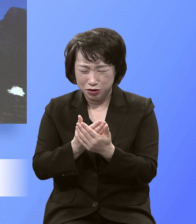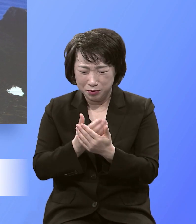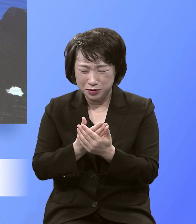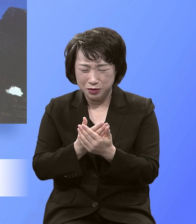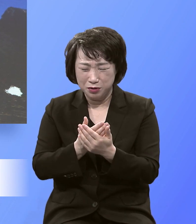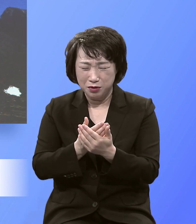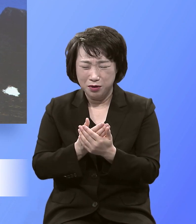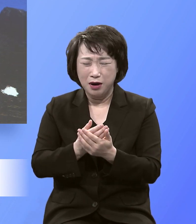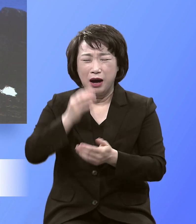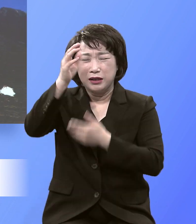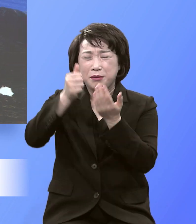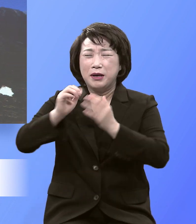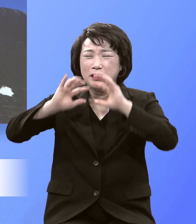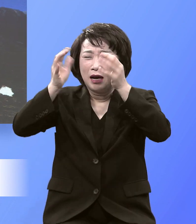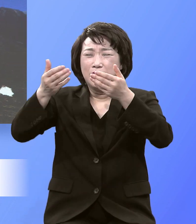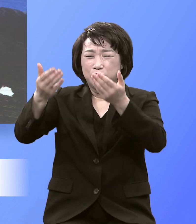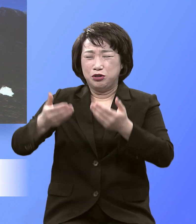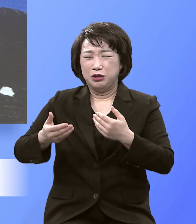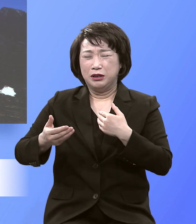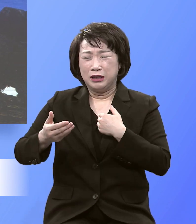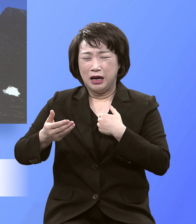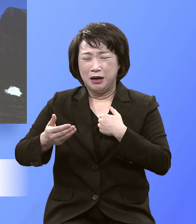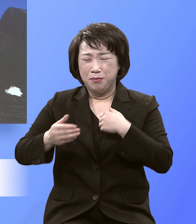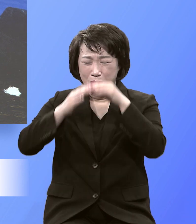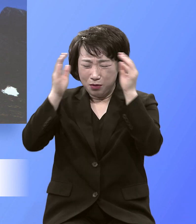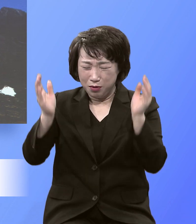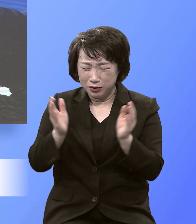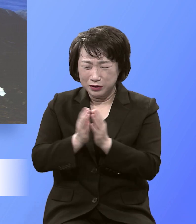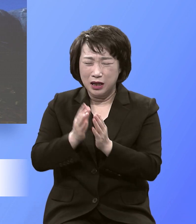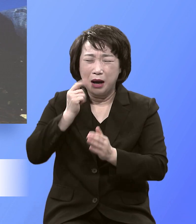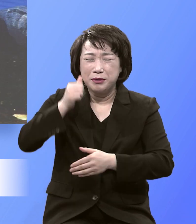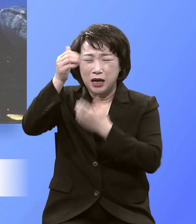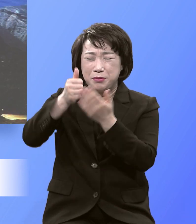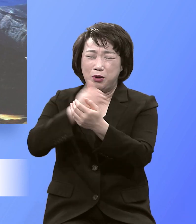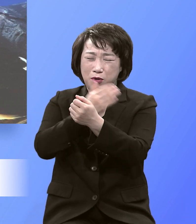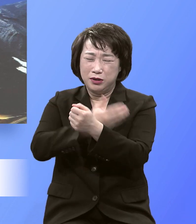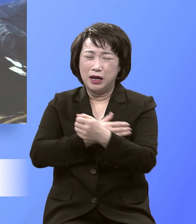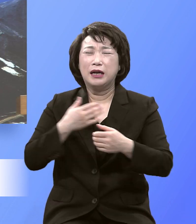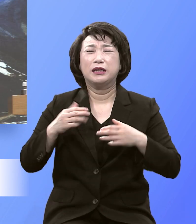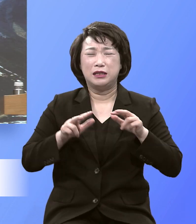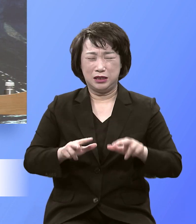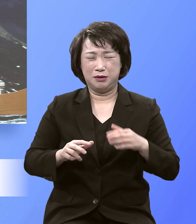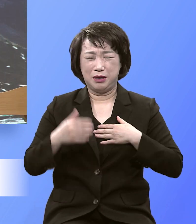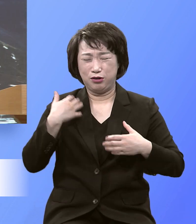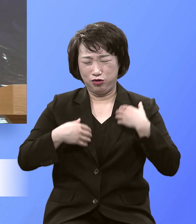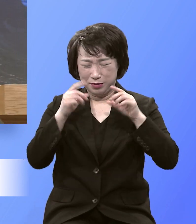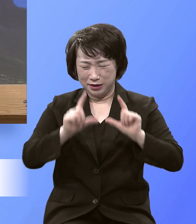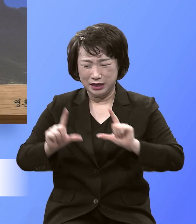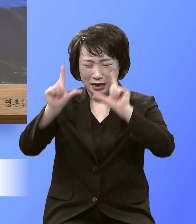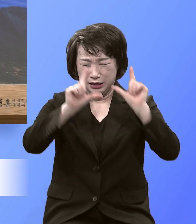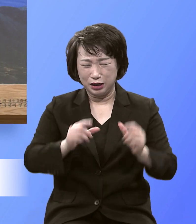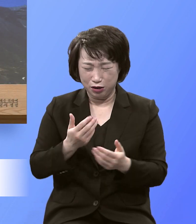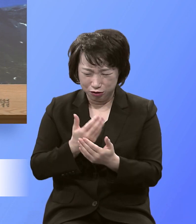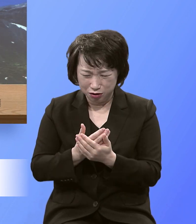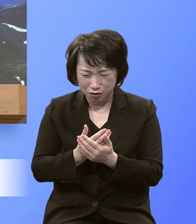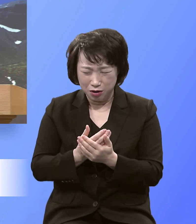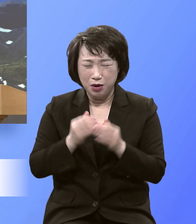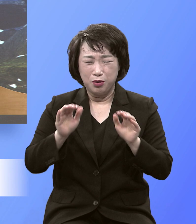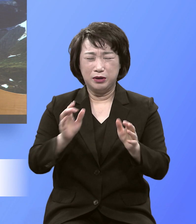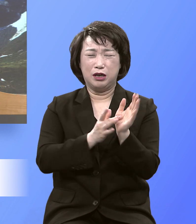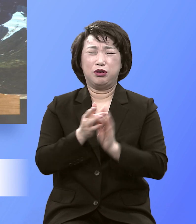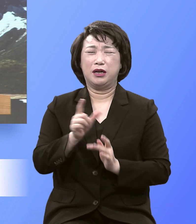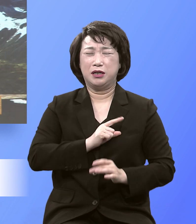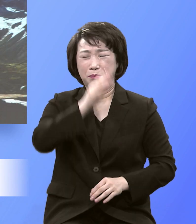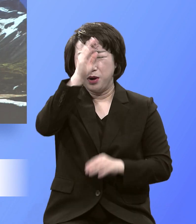도와주시옵소서. 하늘에서 준 내게 주신 모든 아버지의 권세를 누리게 하옵소서. 내 이름으로